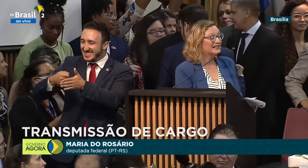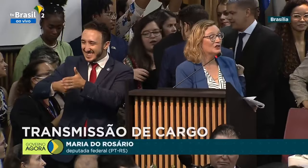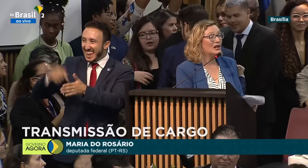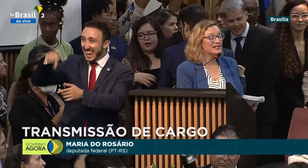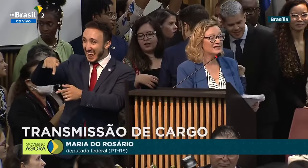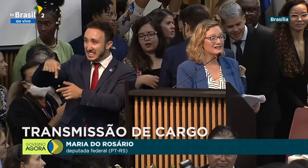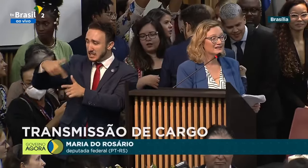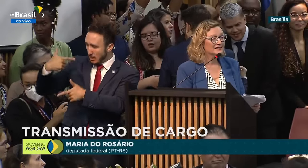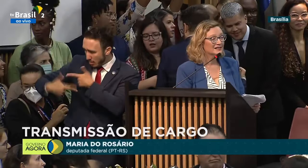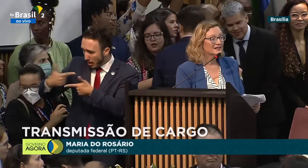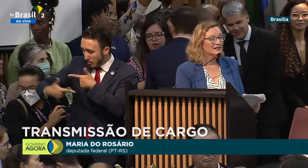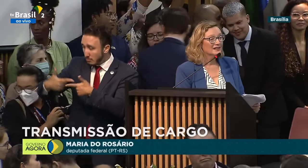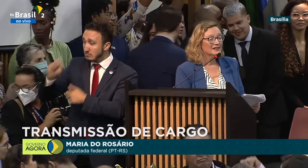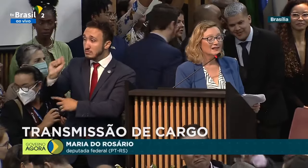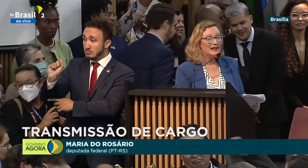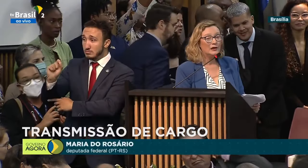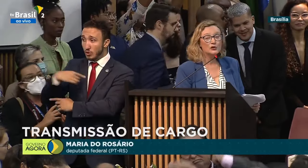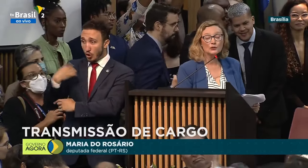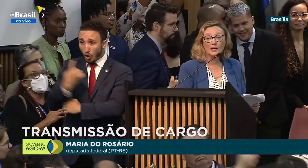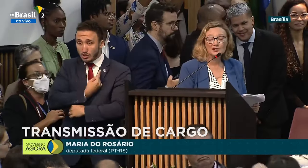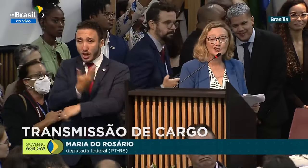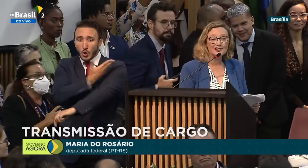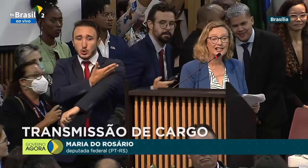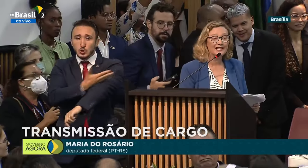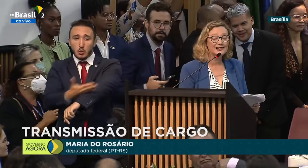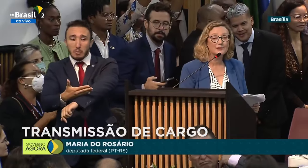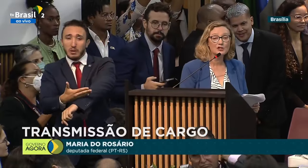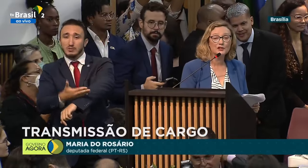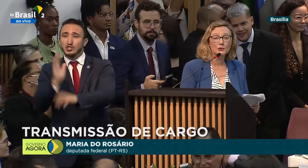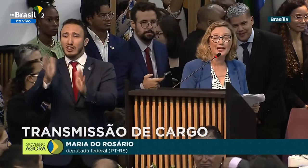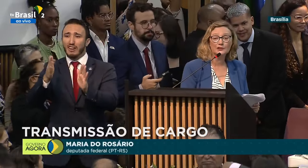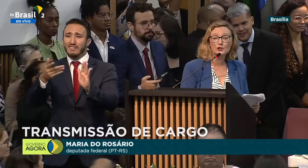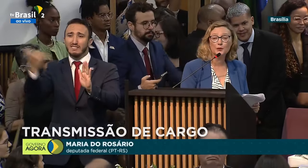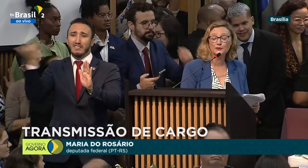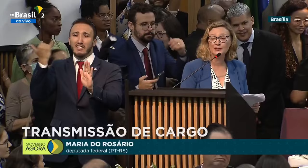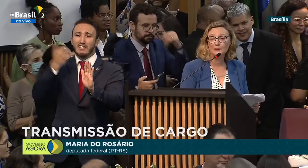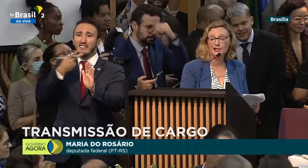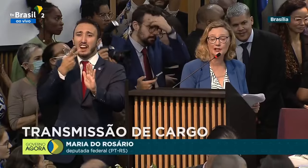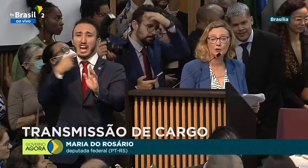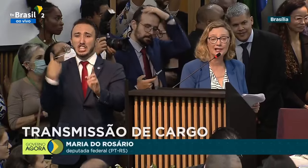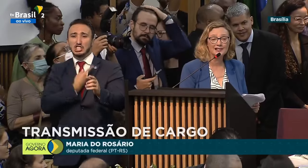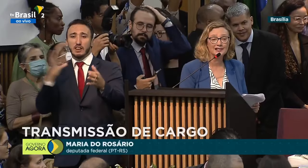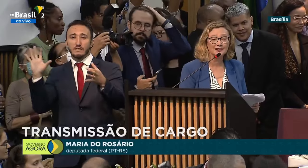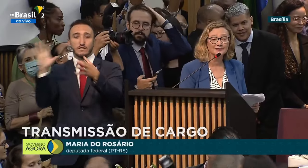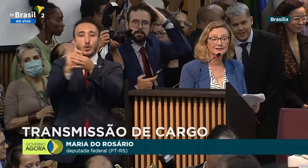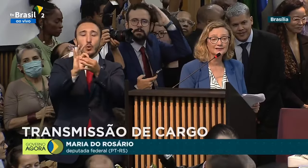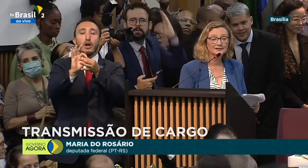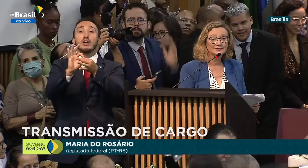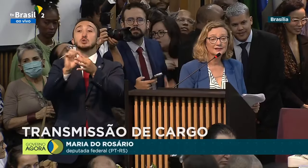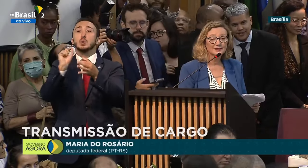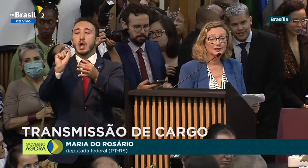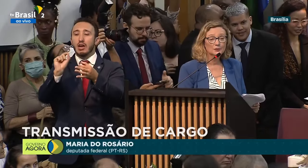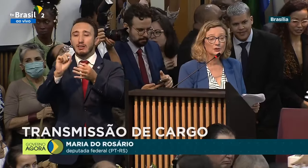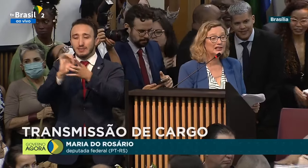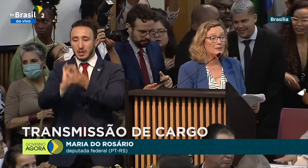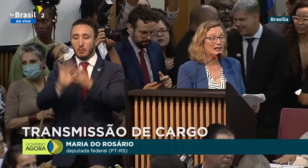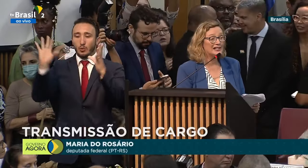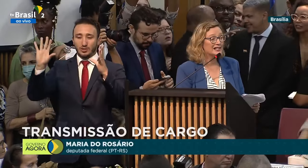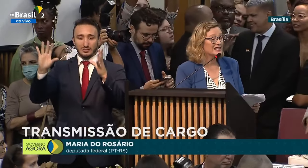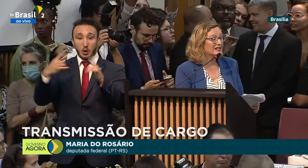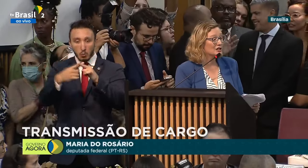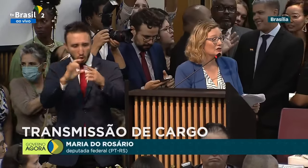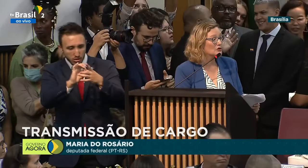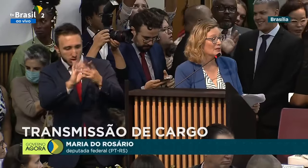nessa pasta nós acostumamos a dizer que estamos vinculados profundamente a democracia porque